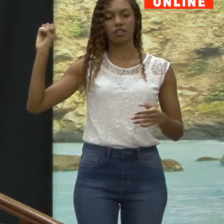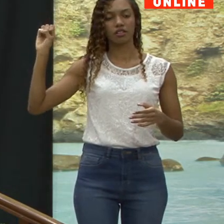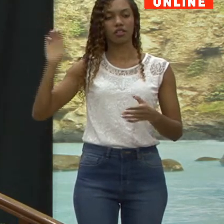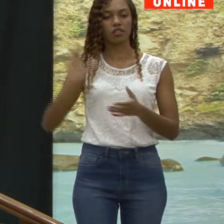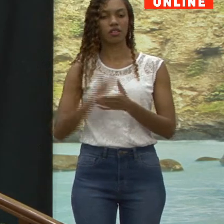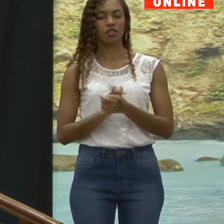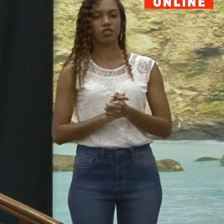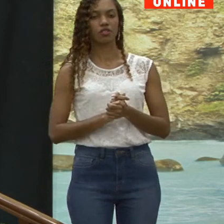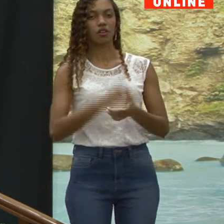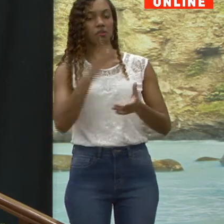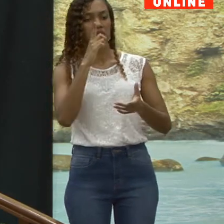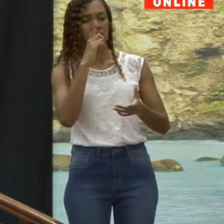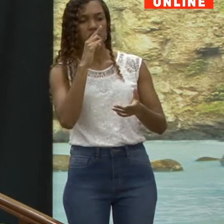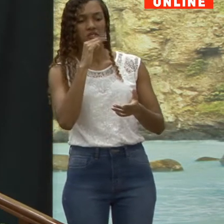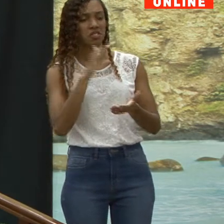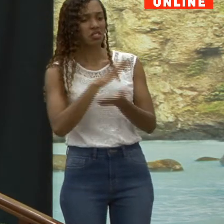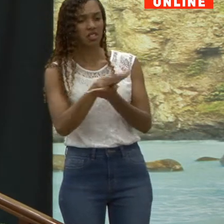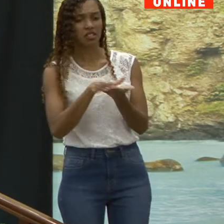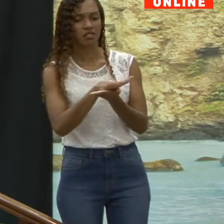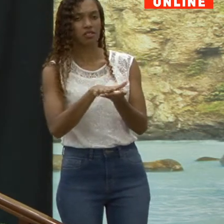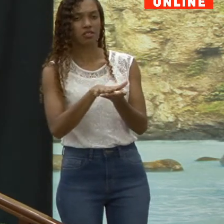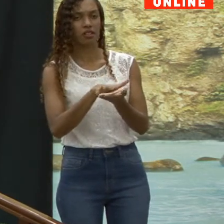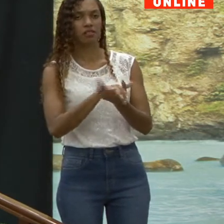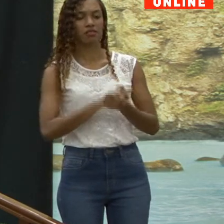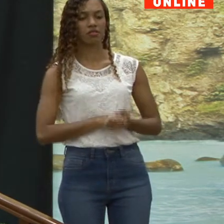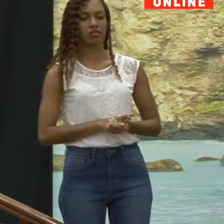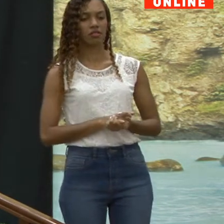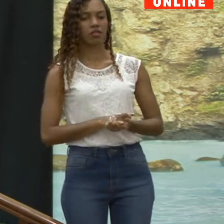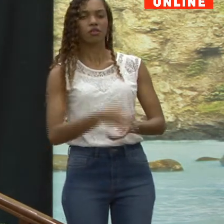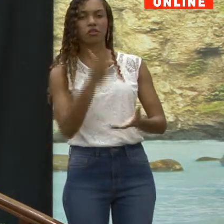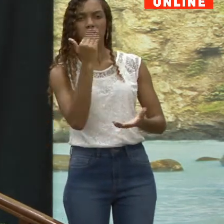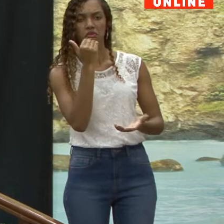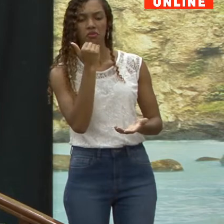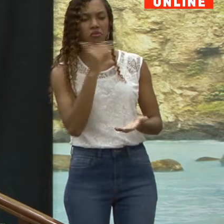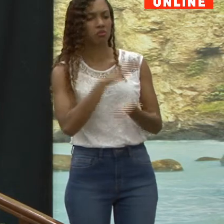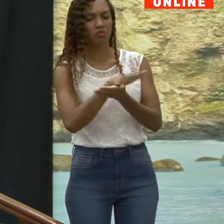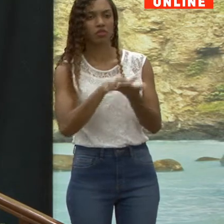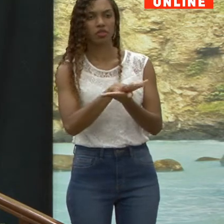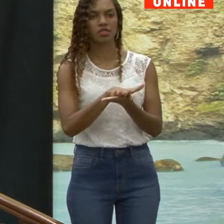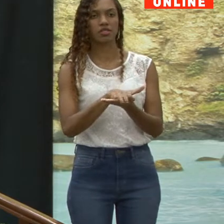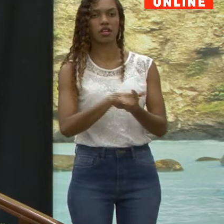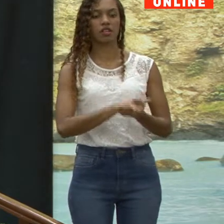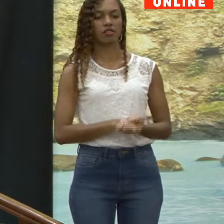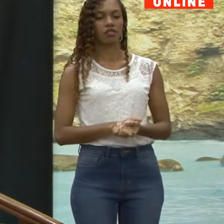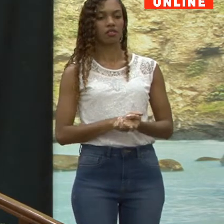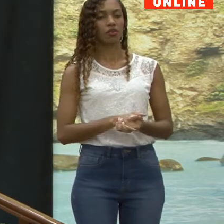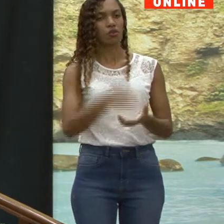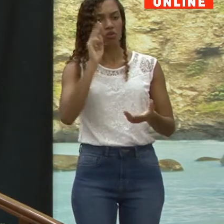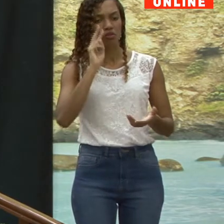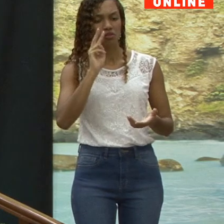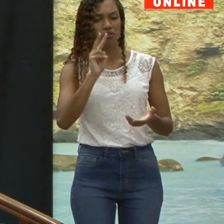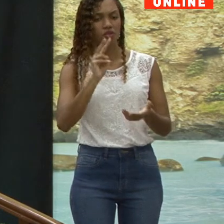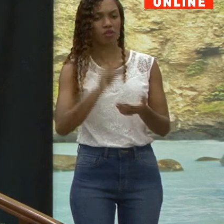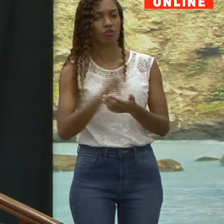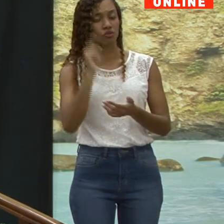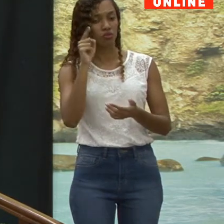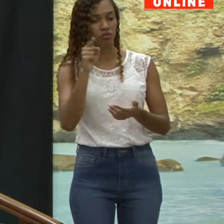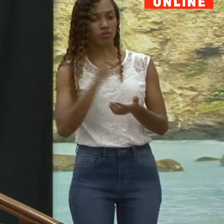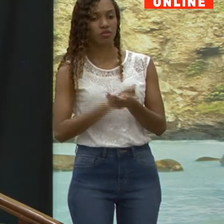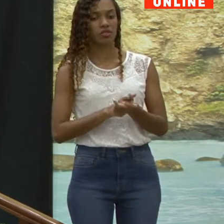Queridos, o ouro é provado no fogo. Veja como é que você está se havendo nesta